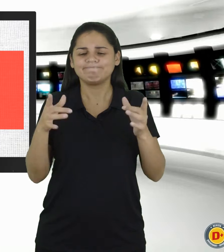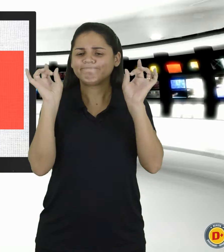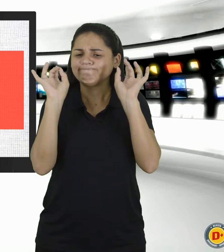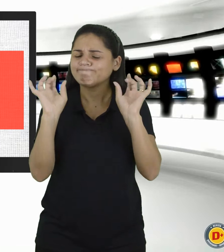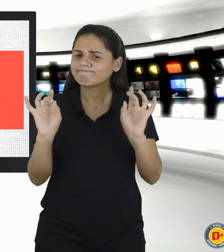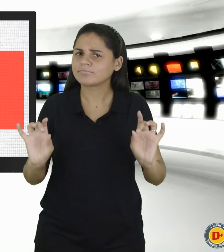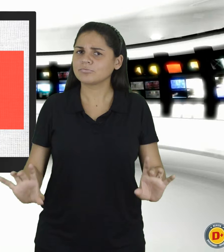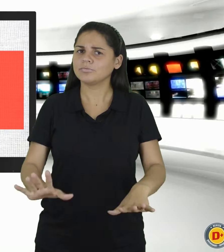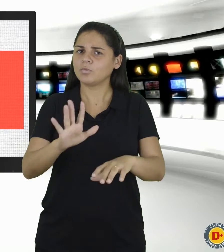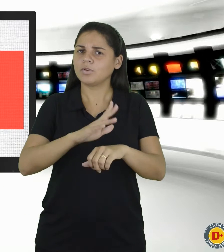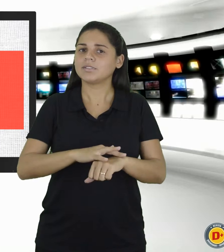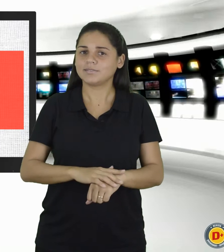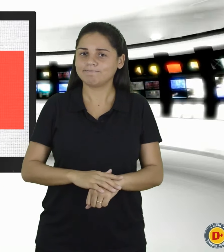sobre o transtorno do espectro autista.